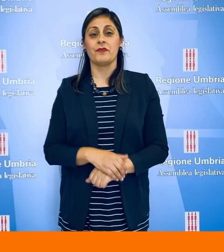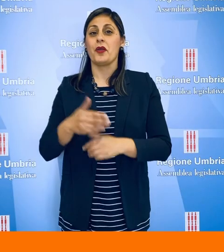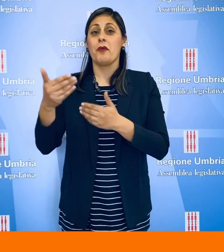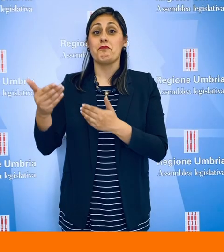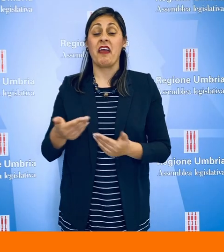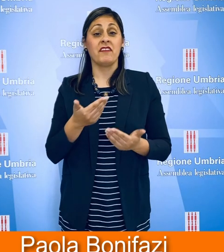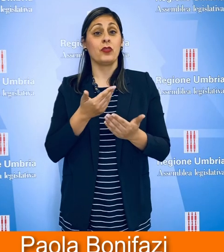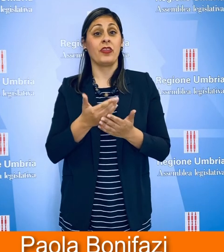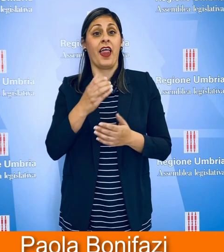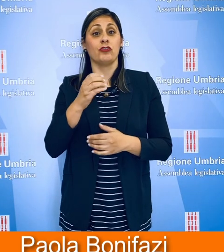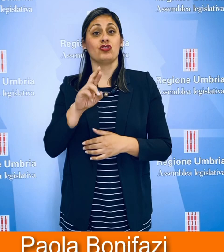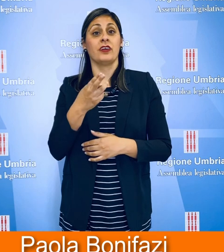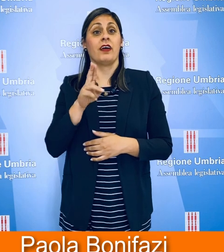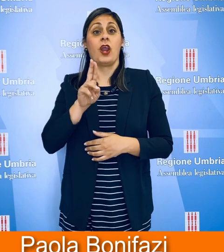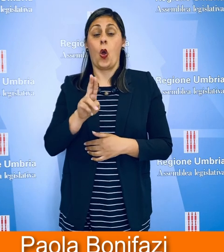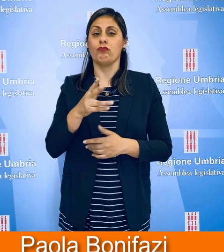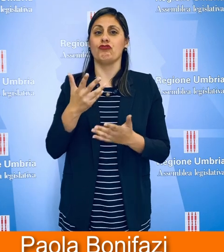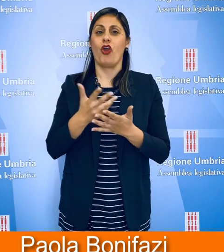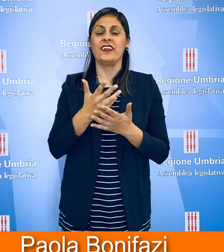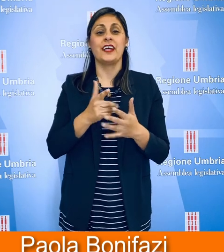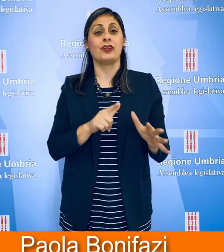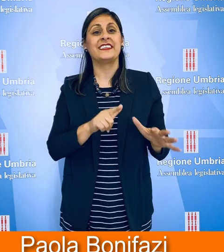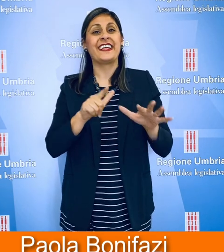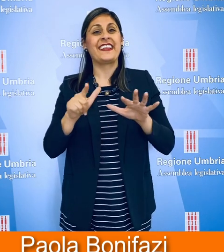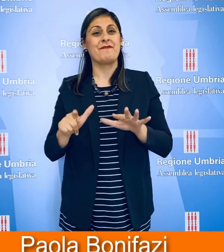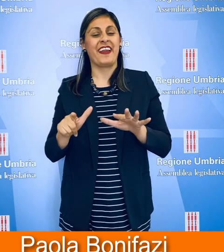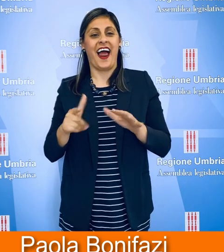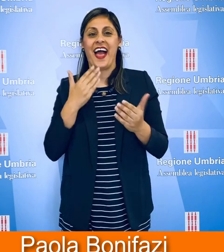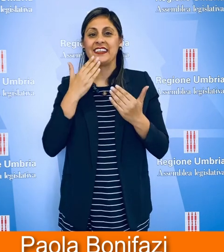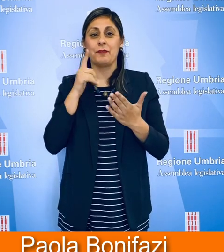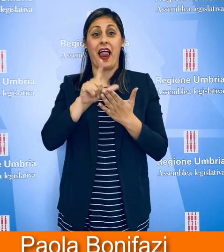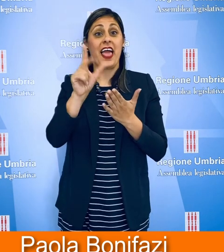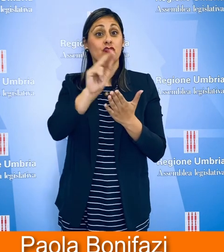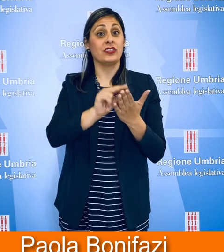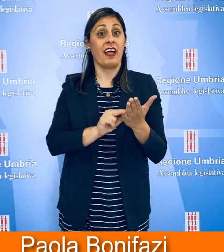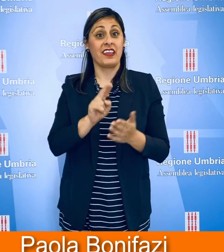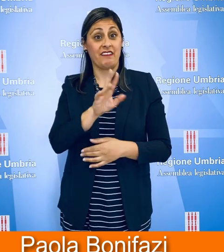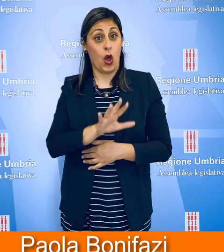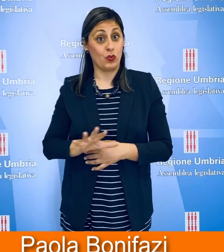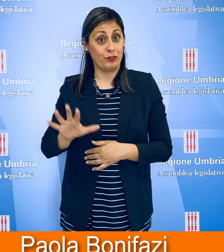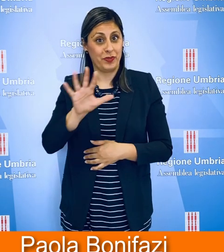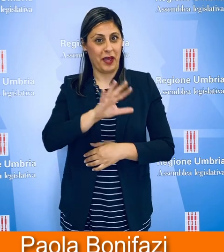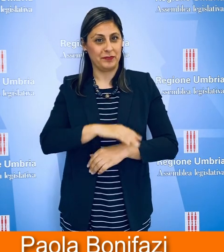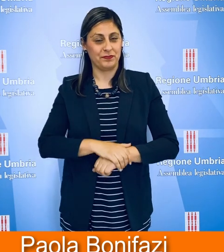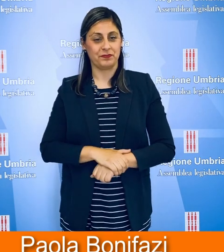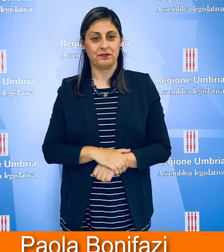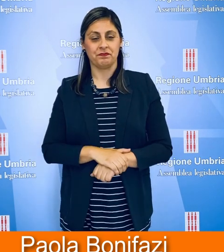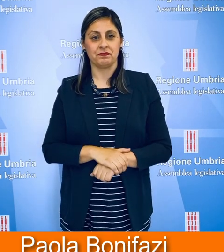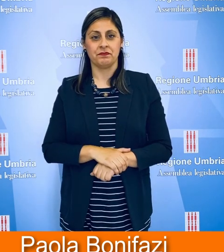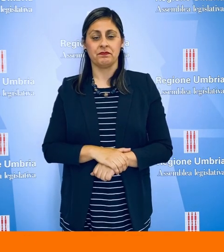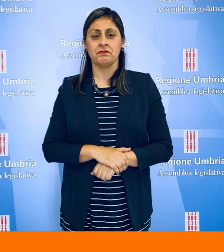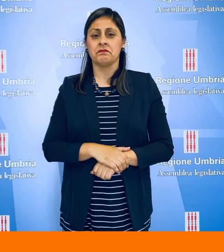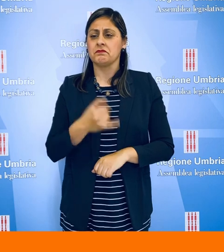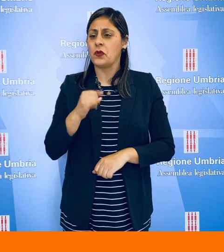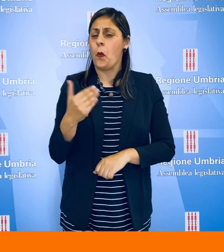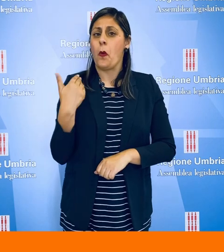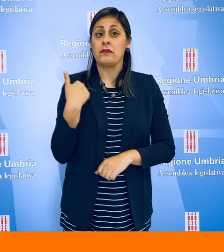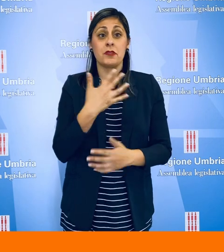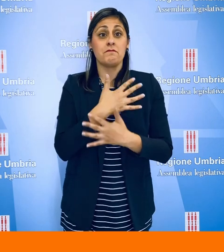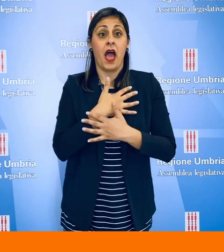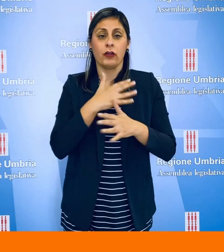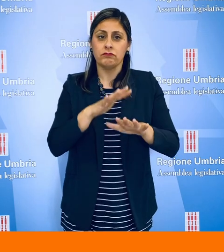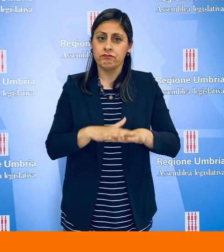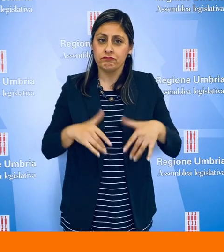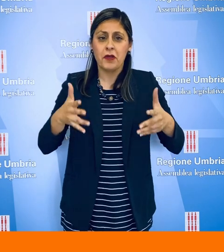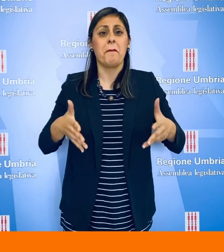Benvenuti a TeleCRU, notiziario settimanale dell'Assemblea Legislativa dell'Umbria. Nell'ultima seduta di maggio, l'Aula